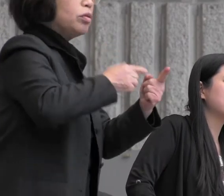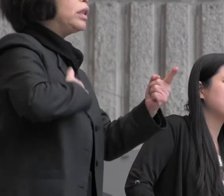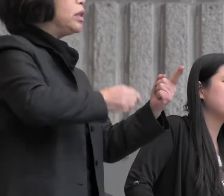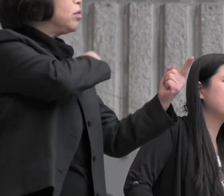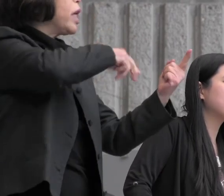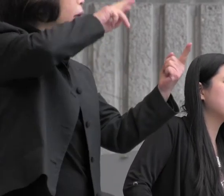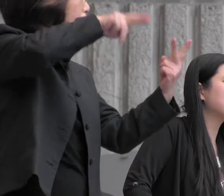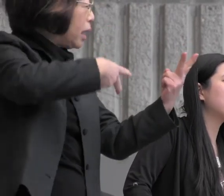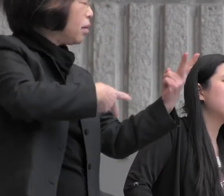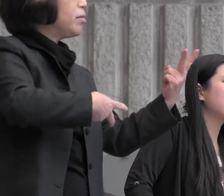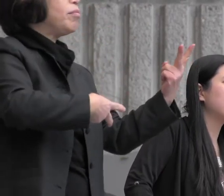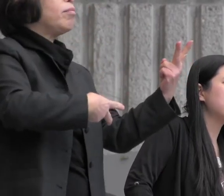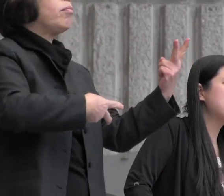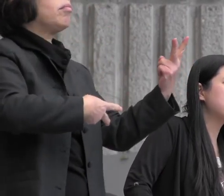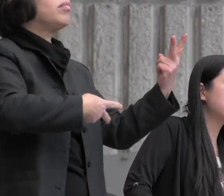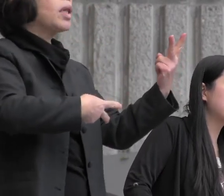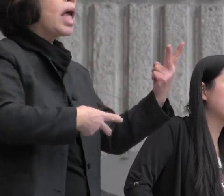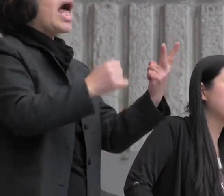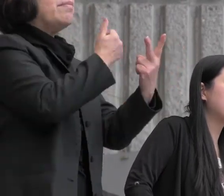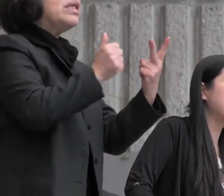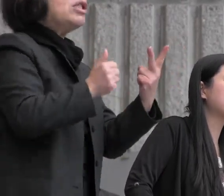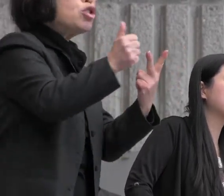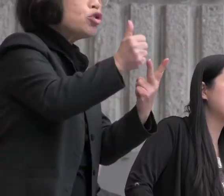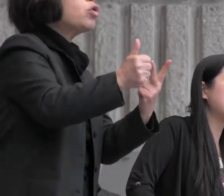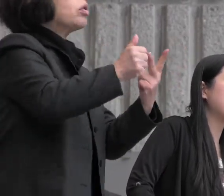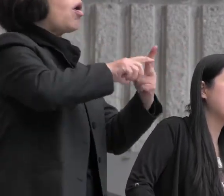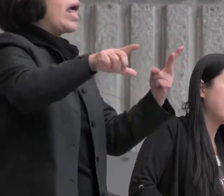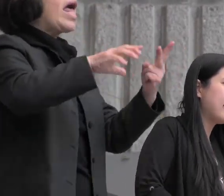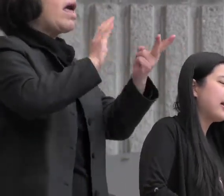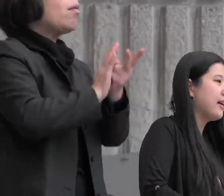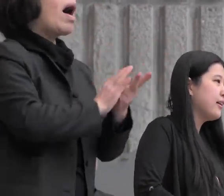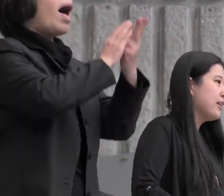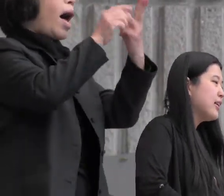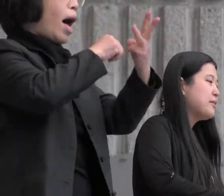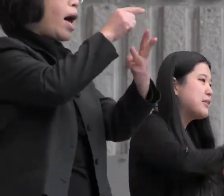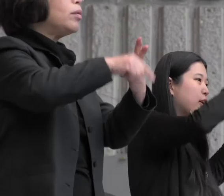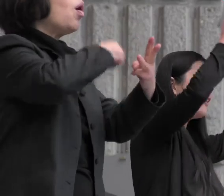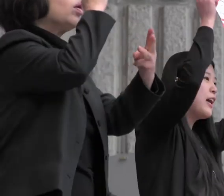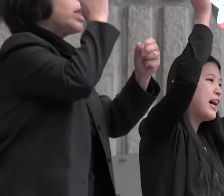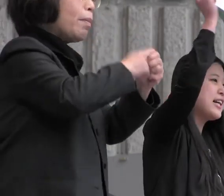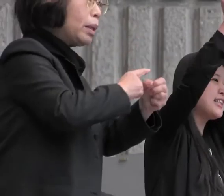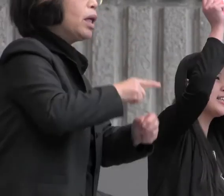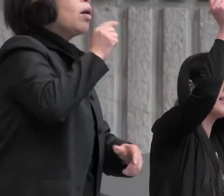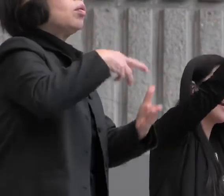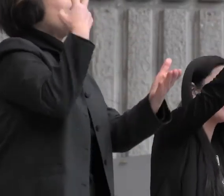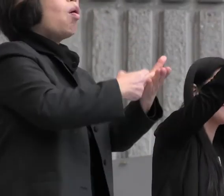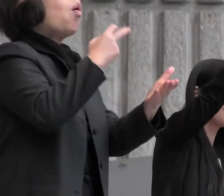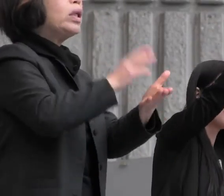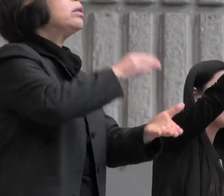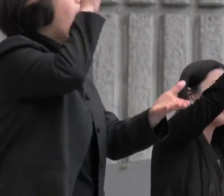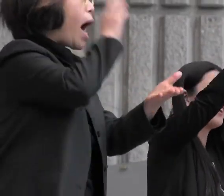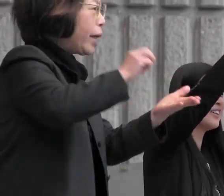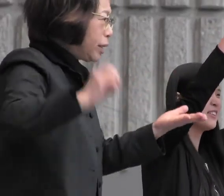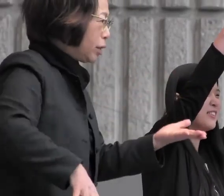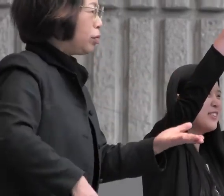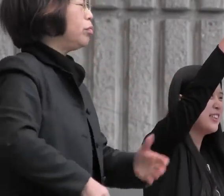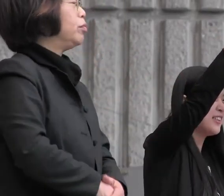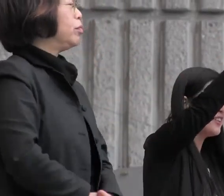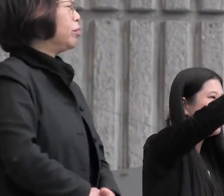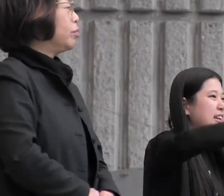利、そして何といってもこう民主主義と平和のために、秘密法は廃止しかない